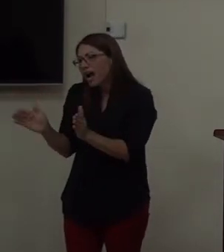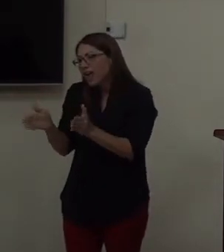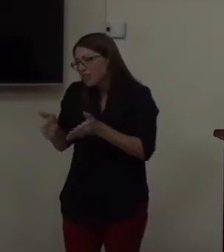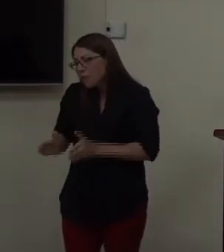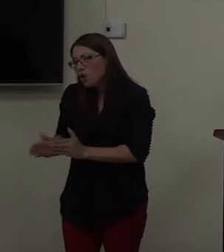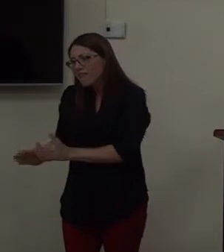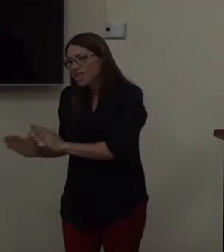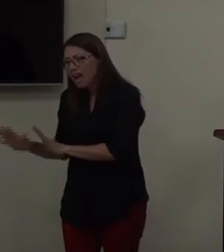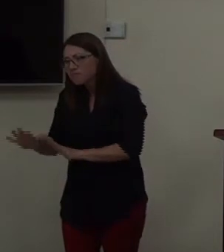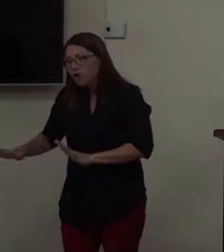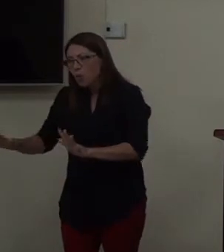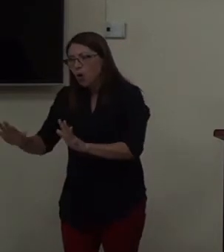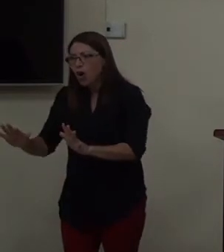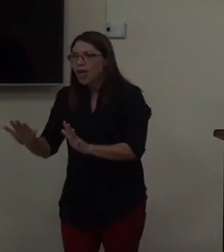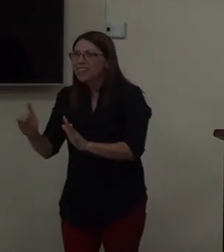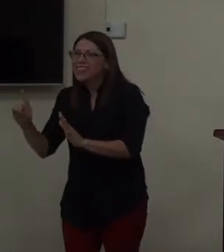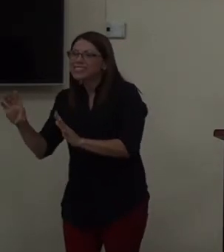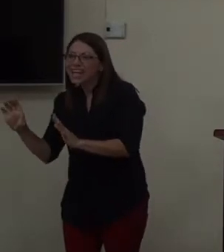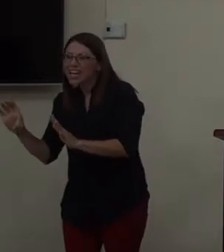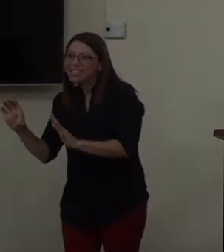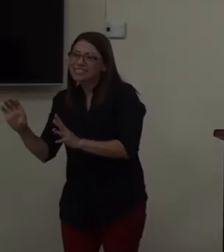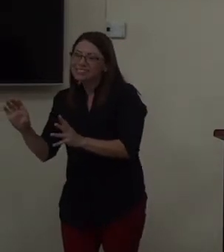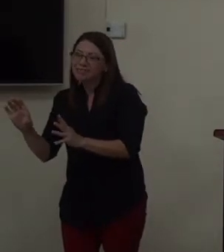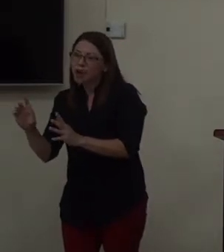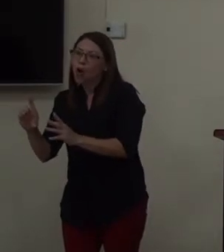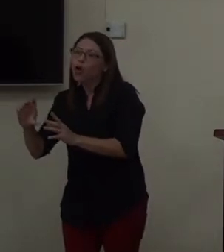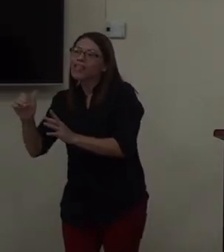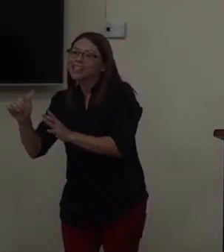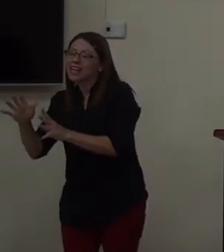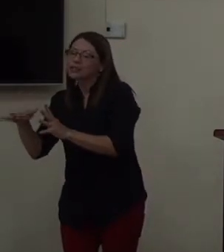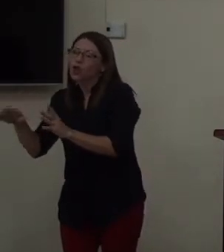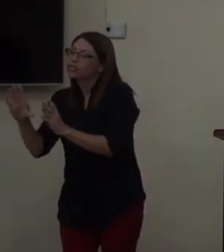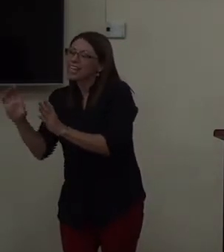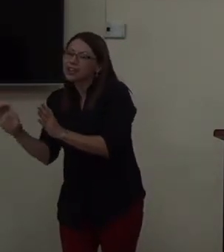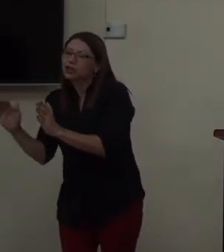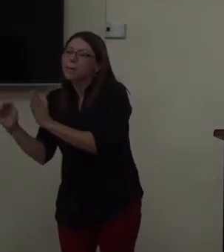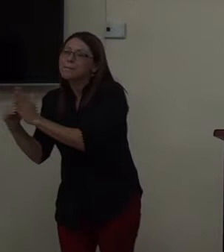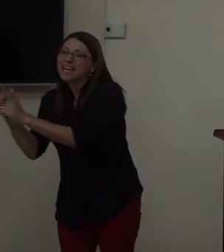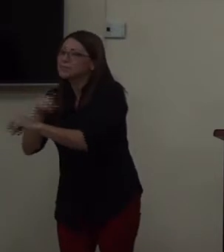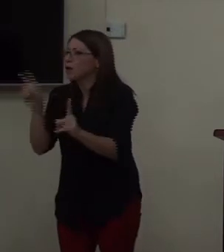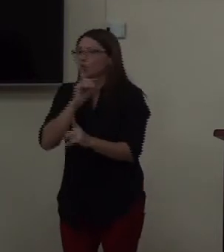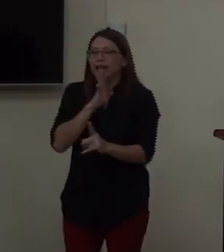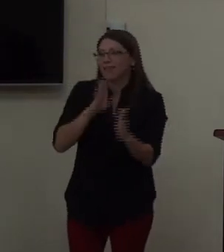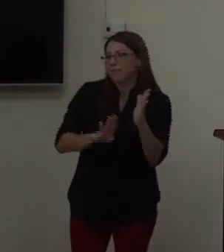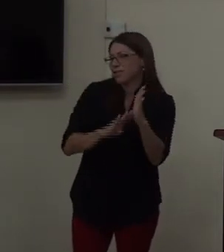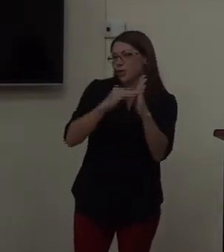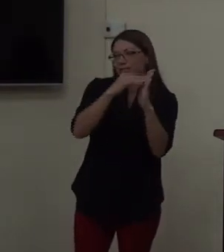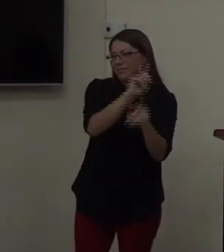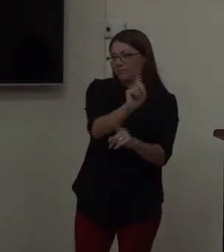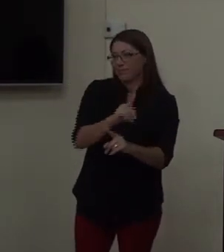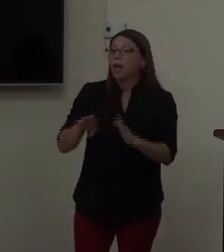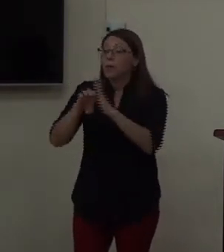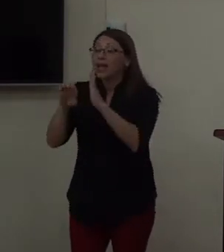Decenas, cientos, miles, pero ya no millones, ¿verdad? Mientras sociedades industrializadas de alta demografía, la economía, una